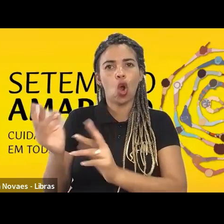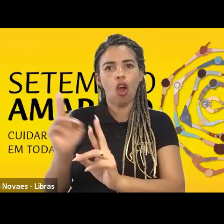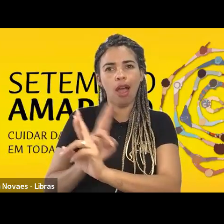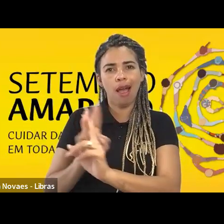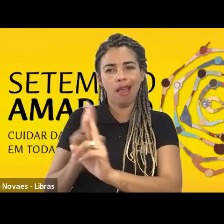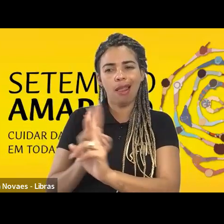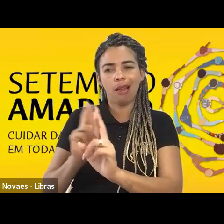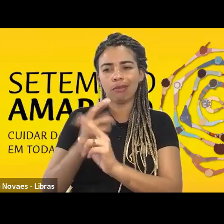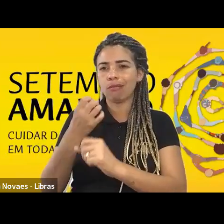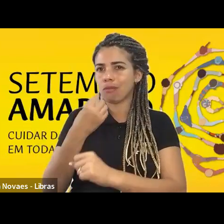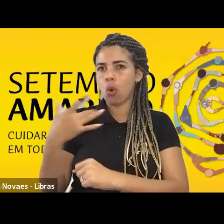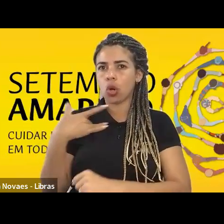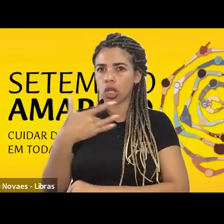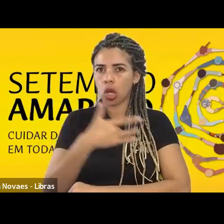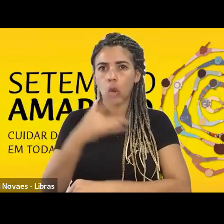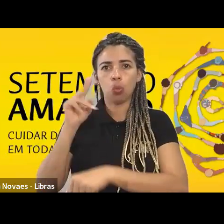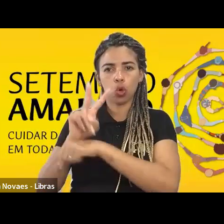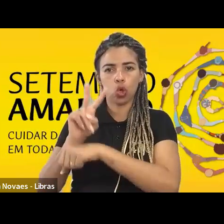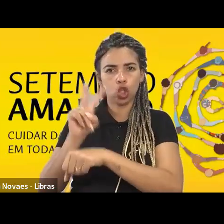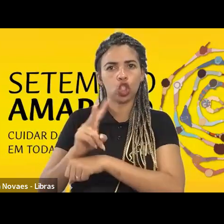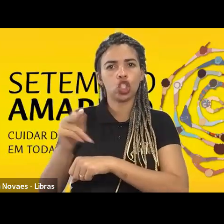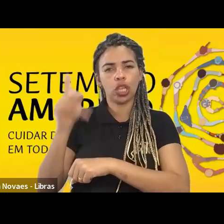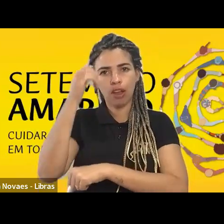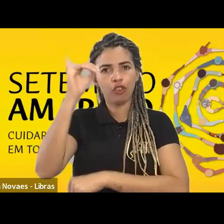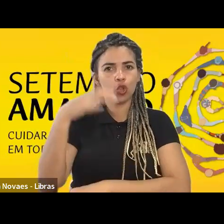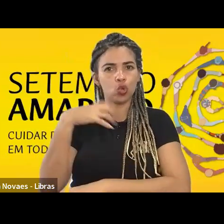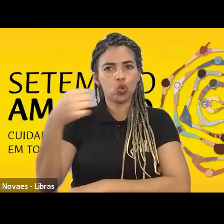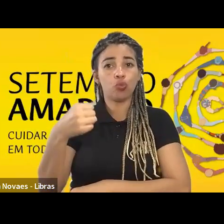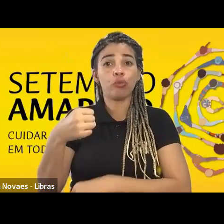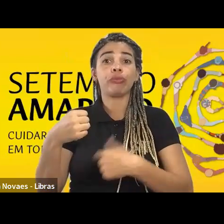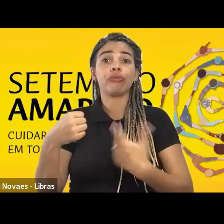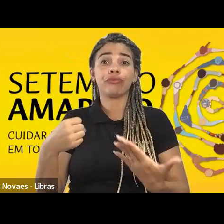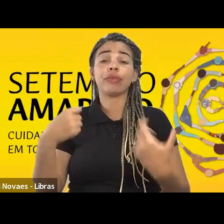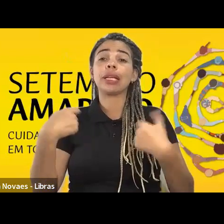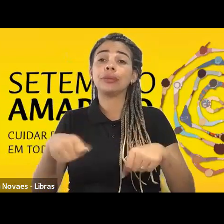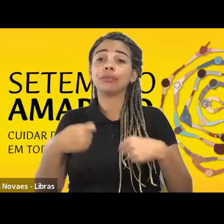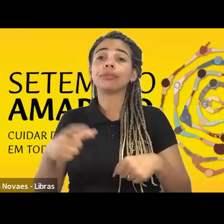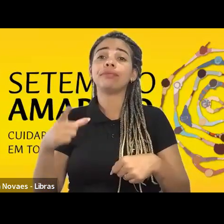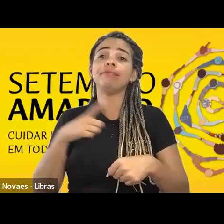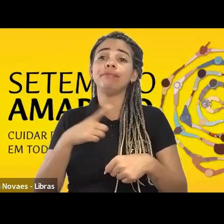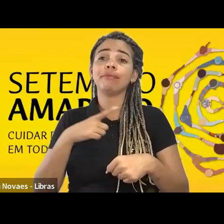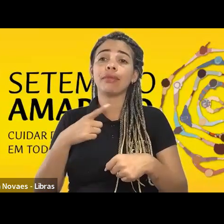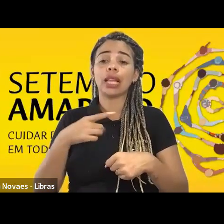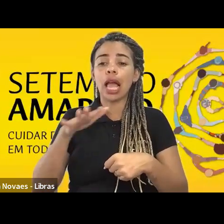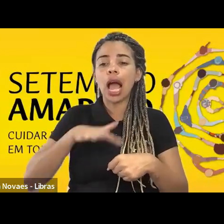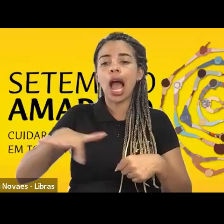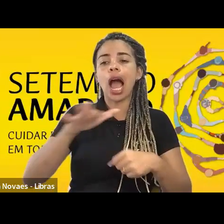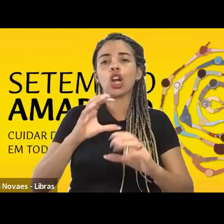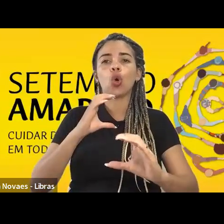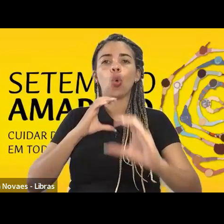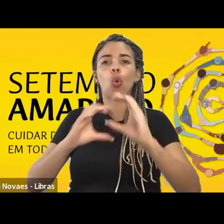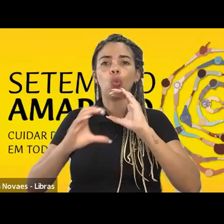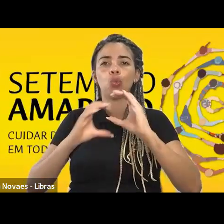dessa natureza, de uma relação protetiva, é preciso que nós consigamos estabelecer um canal de